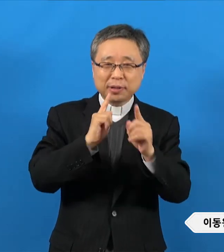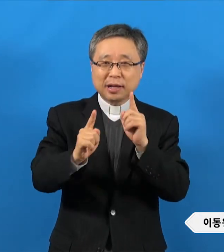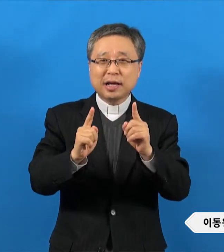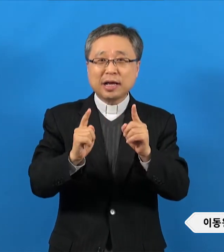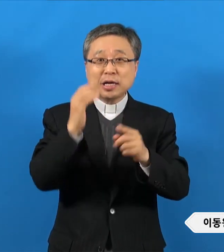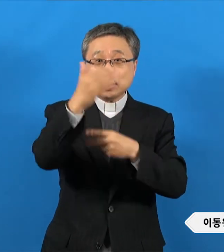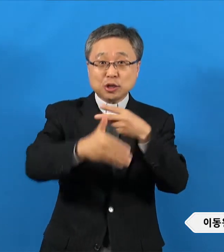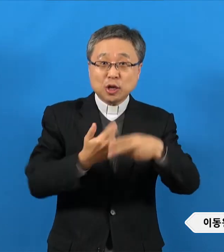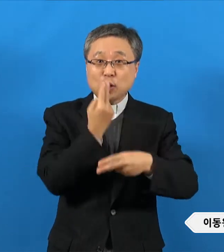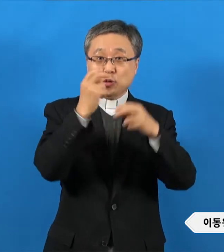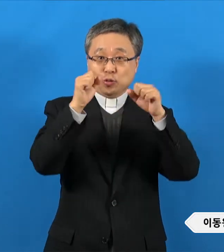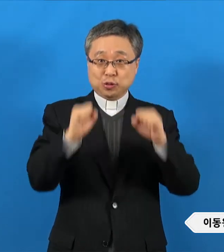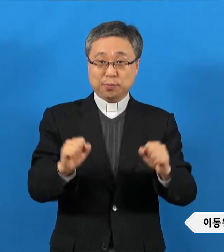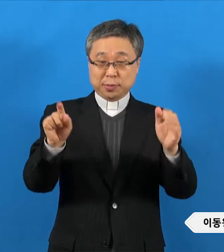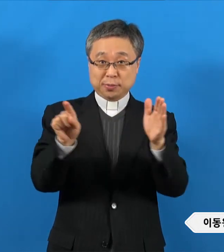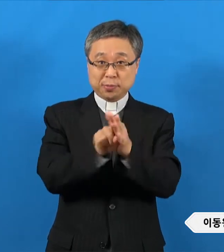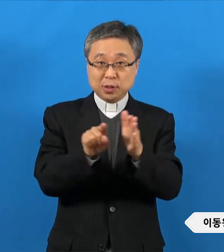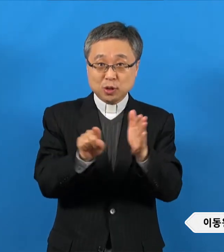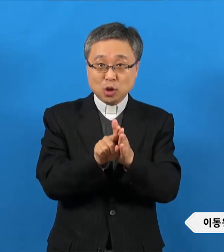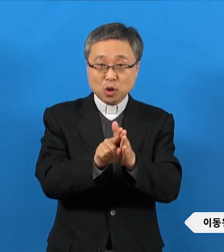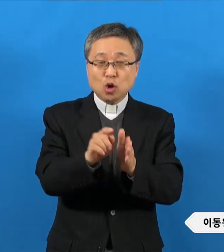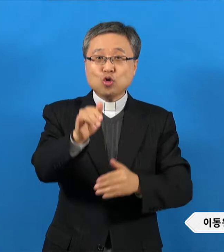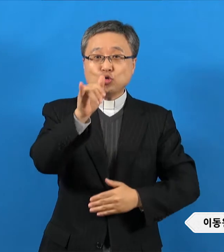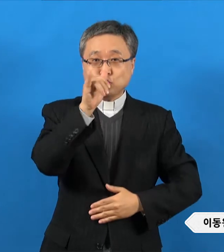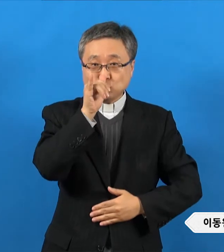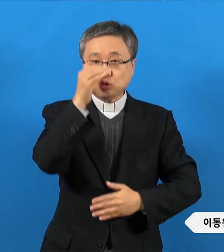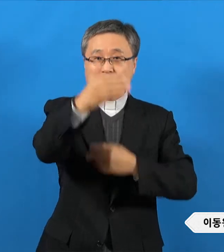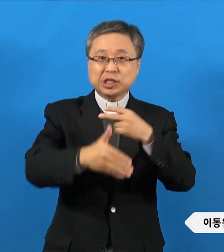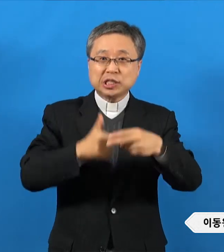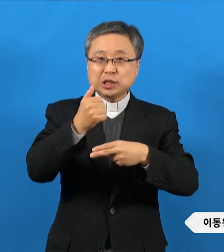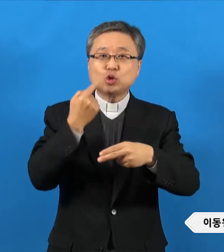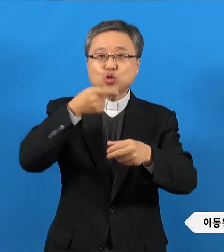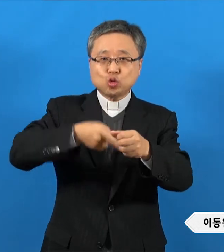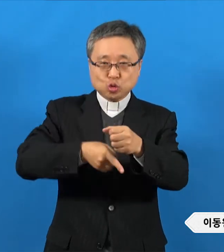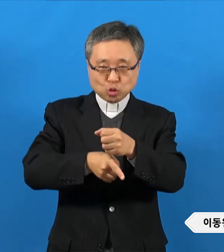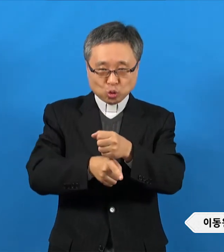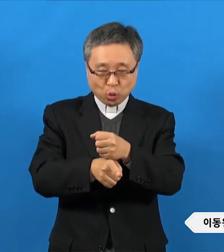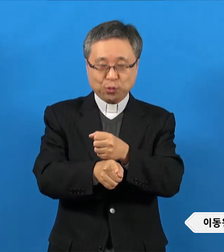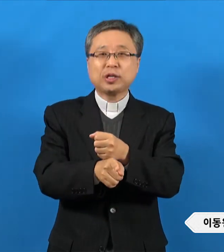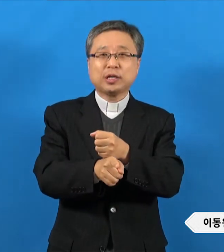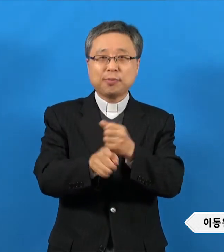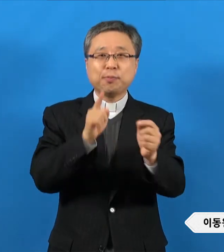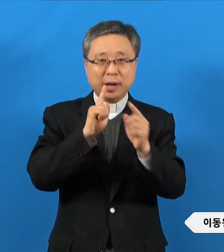신의 존재를 믿는 믿음을 유신론, 디이즘 혹은 디이스트 이렇게 말하죠.